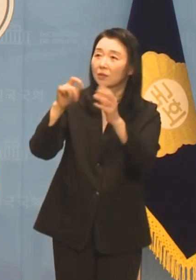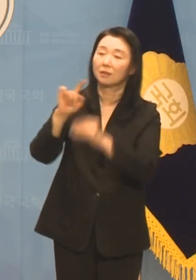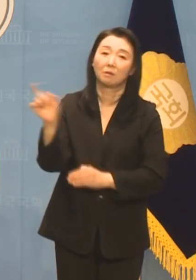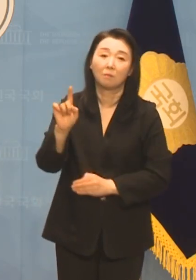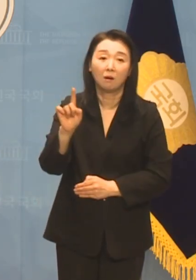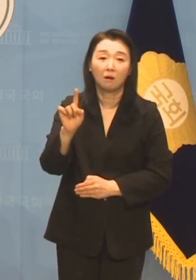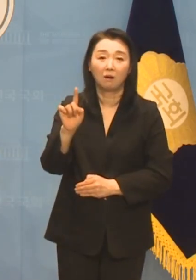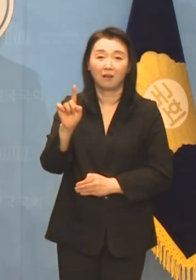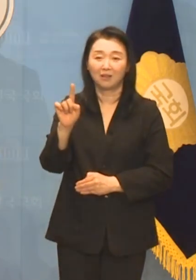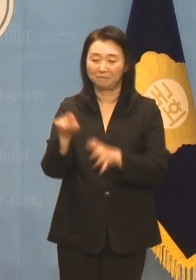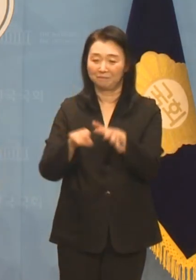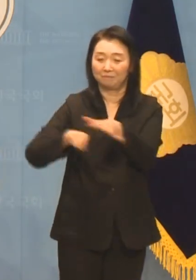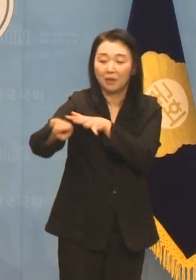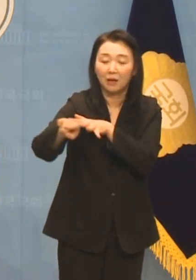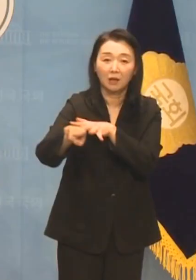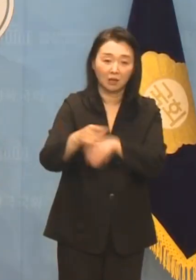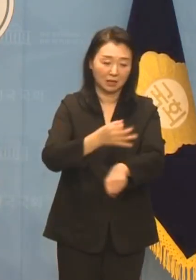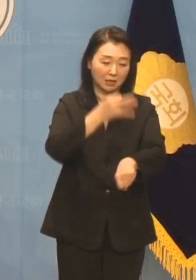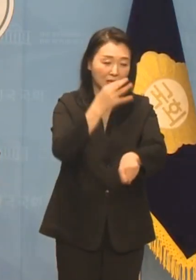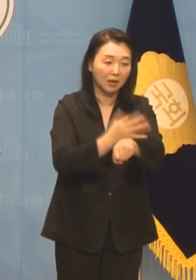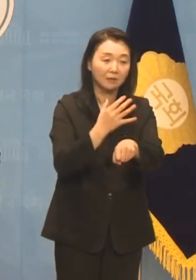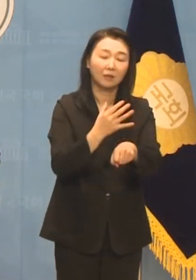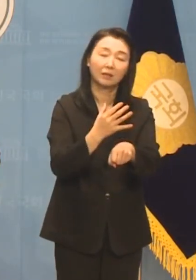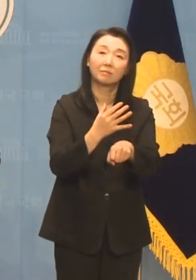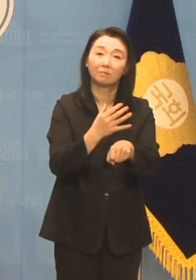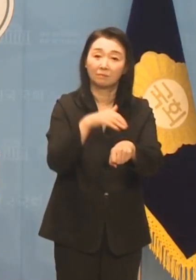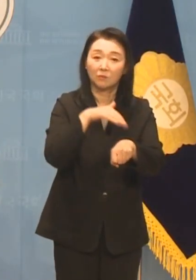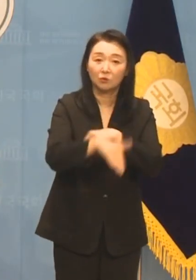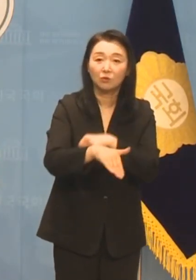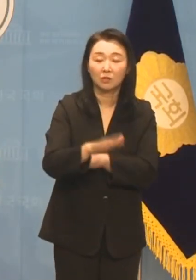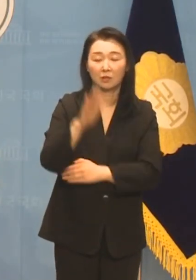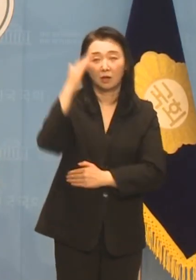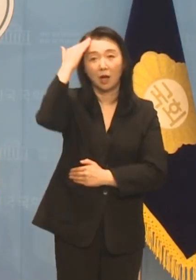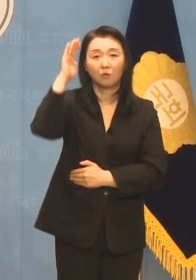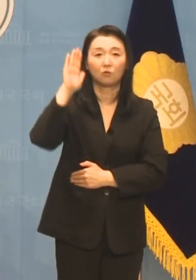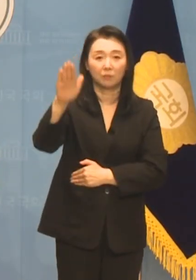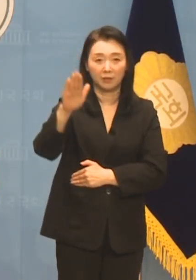진취적인 실용주의가 우리의 미래를 결정할 것입니다.